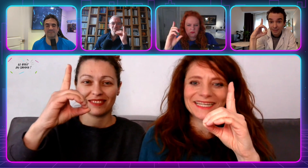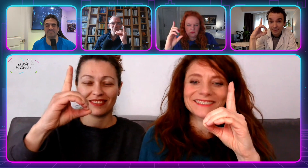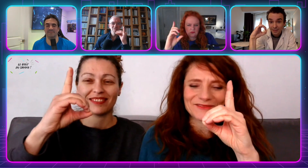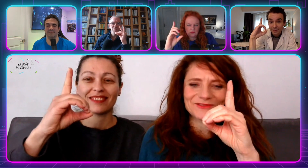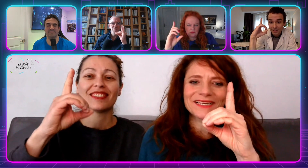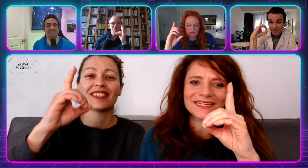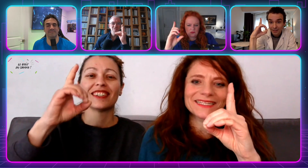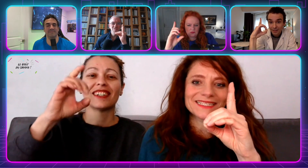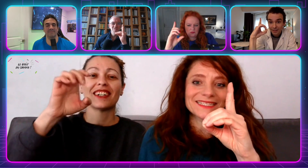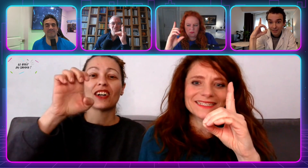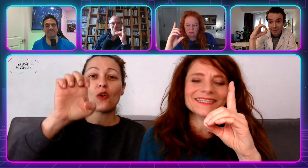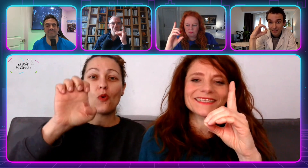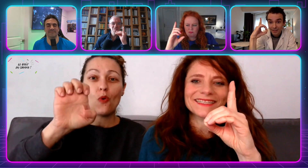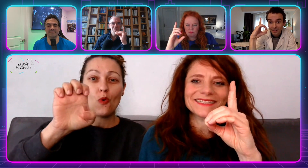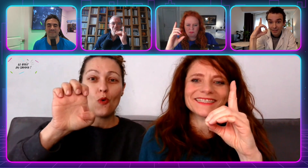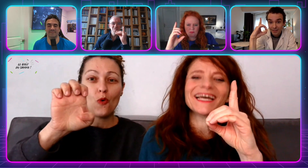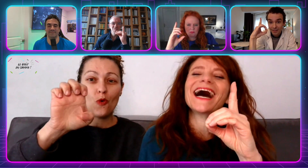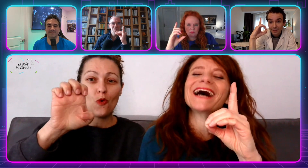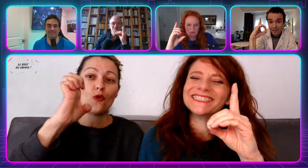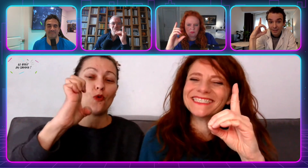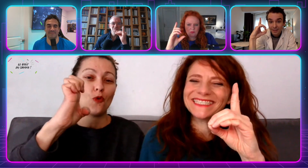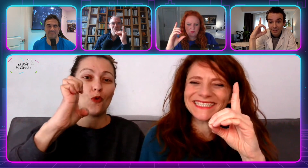vu?